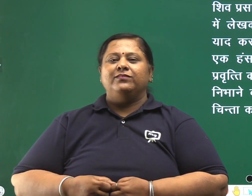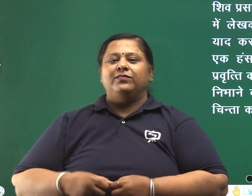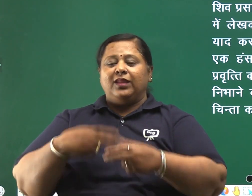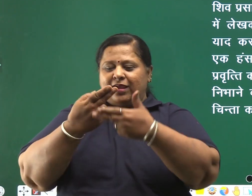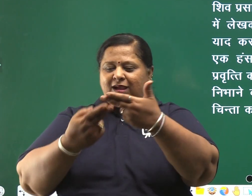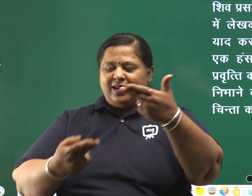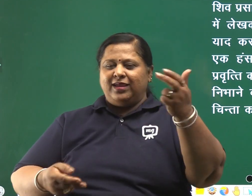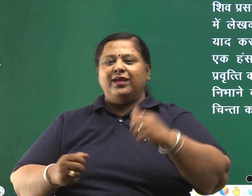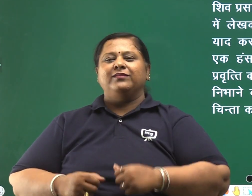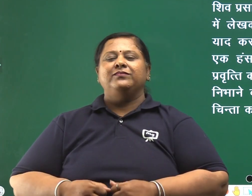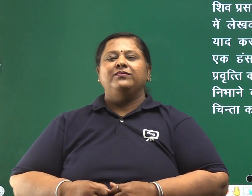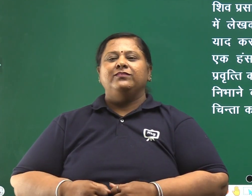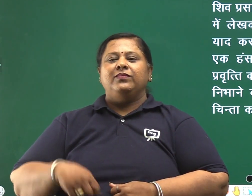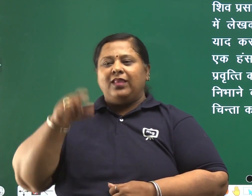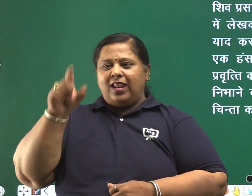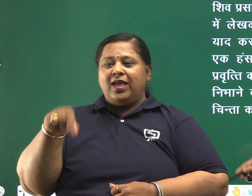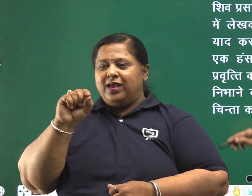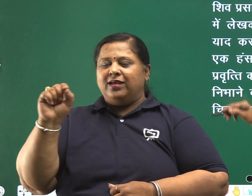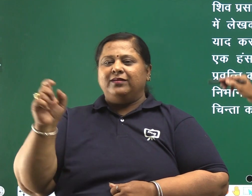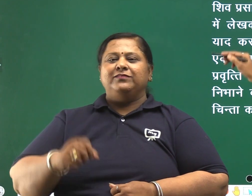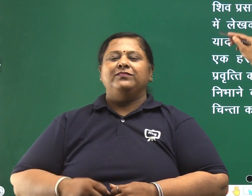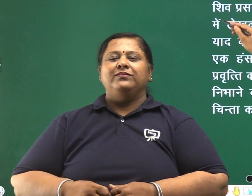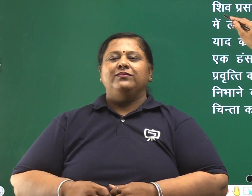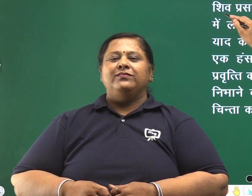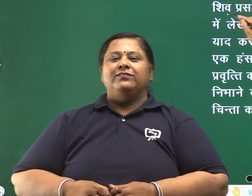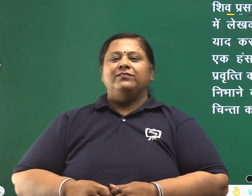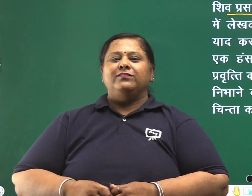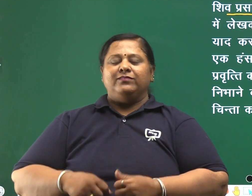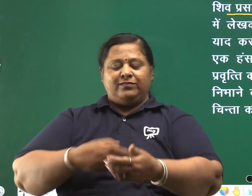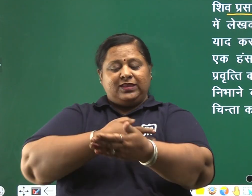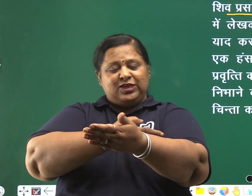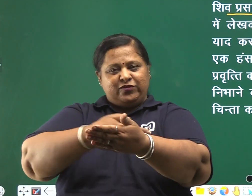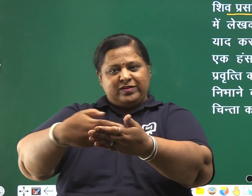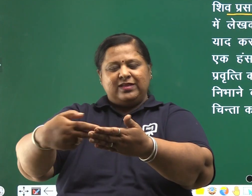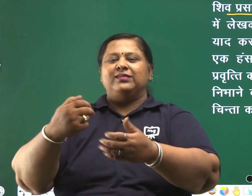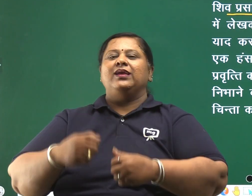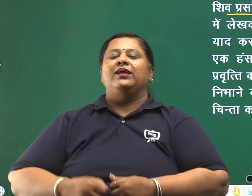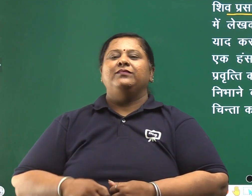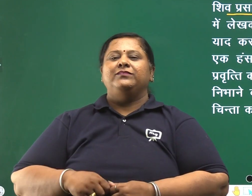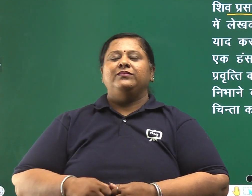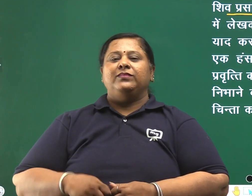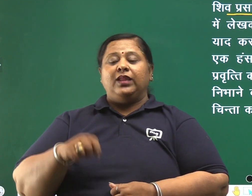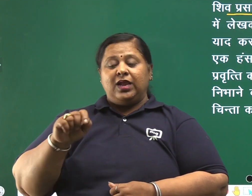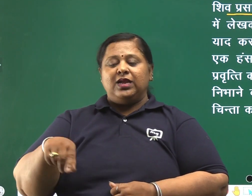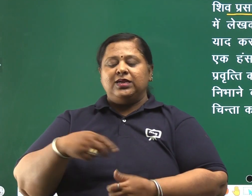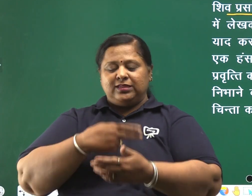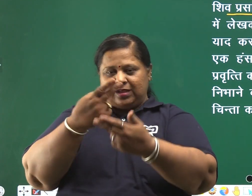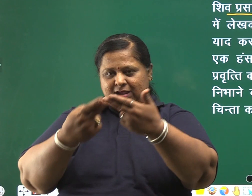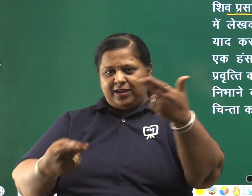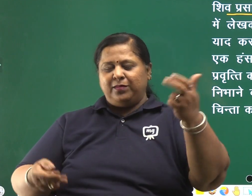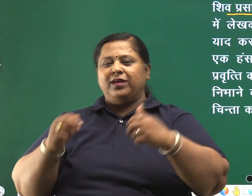कहानी के लेखक शिव प्रसाद सिंह है। इस कहानी में